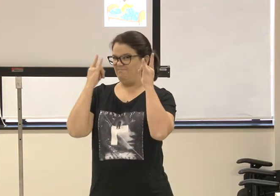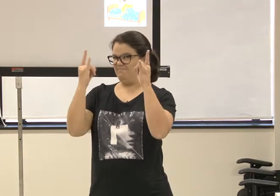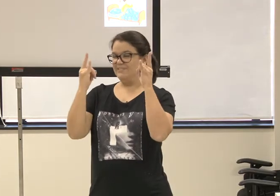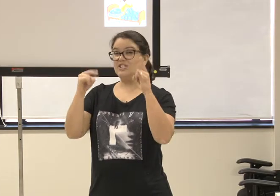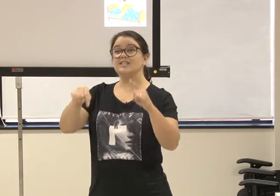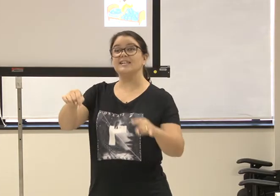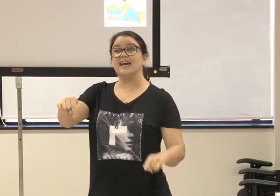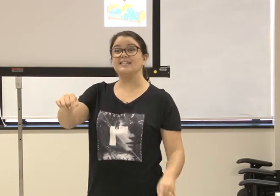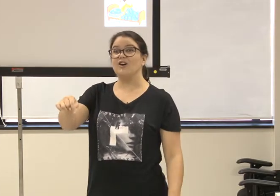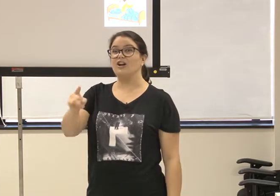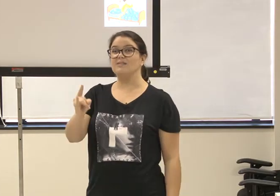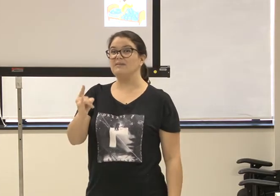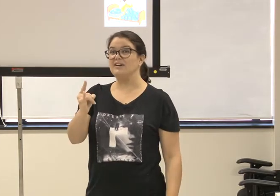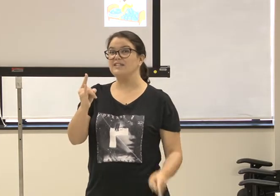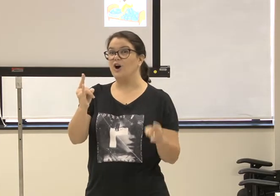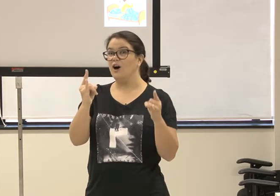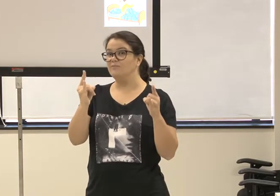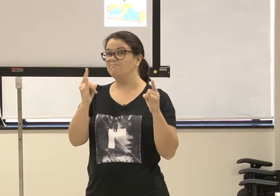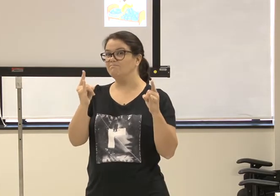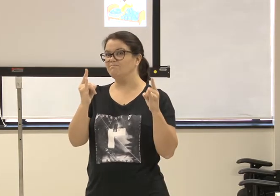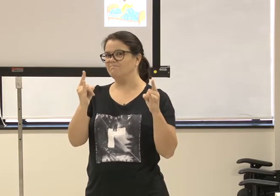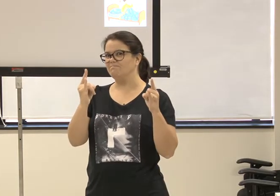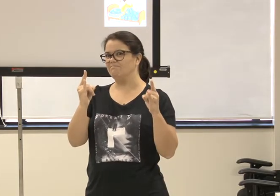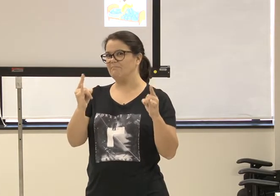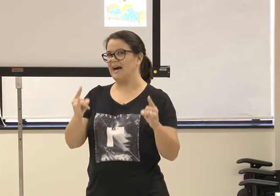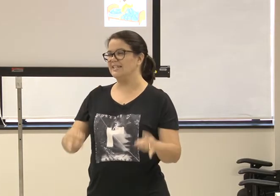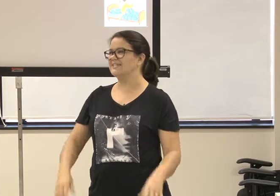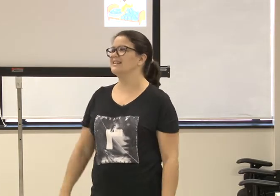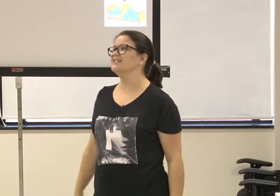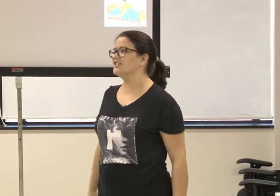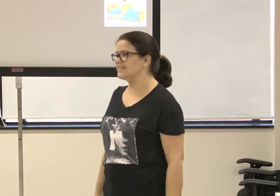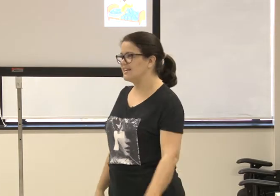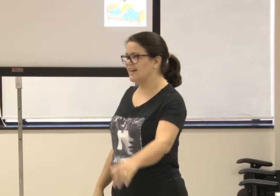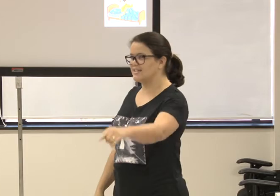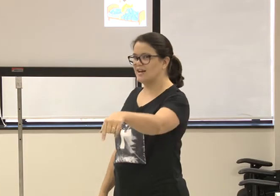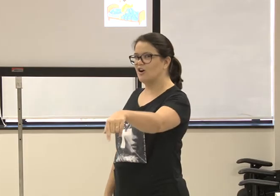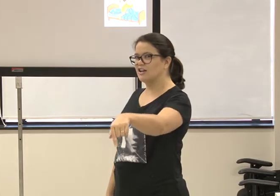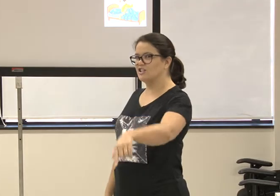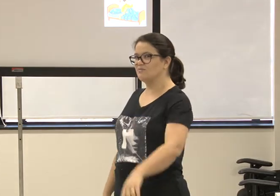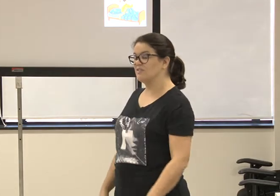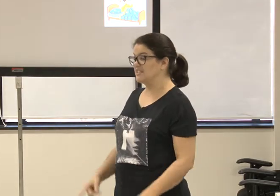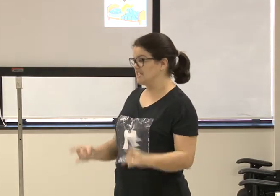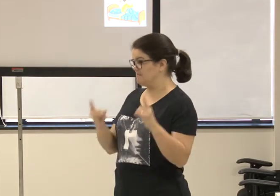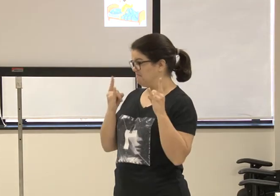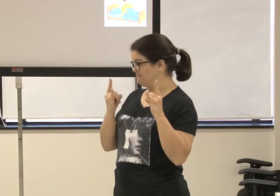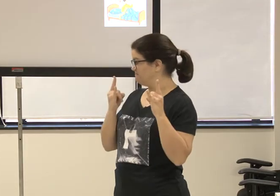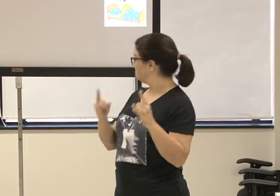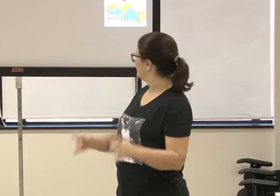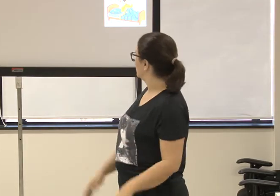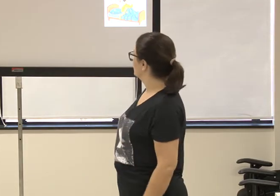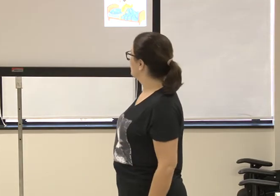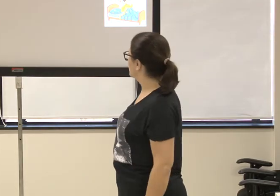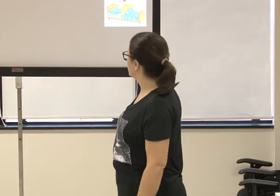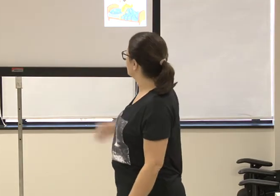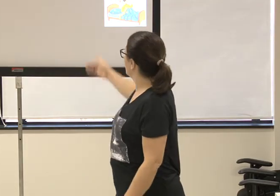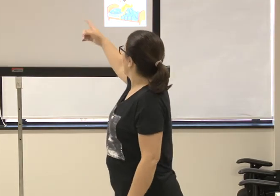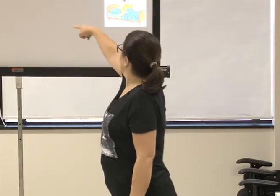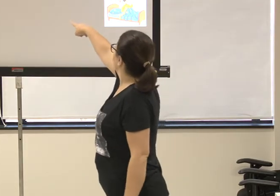4. Diz que esse agora também vai ser, ó, Eu assisti. massa. Diz que esse agora de domingo vai ser do cacete. E